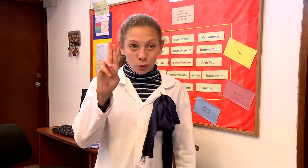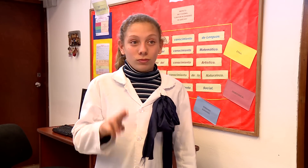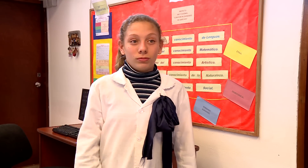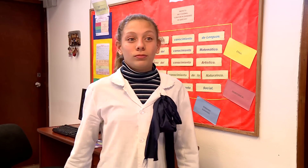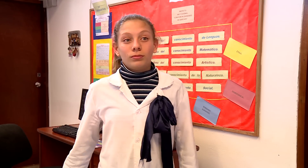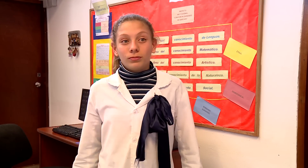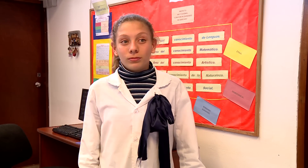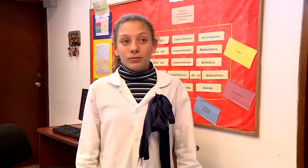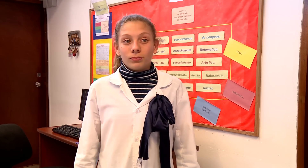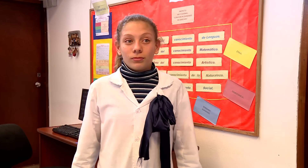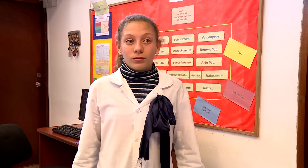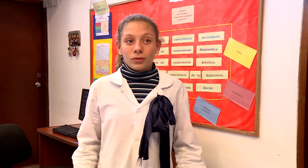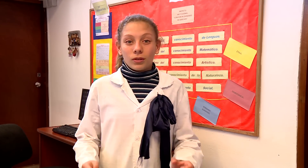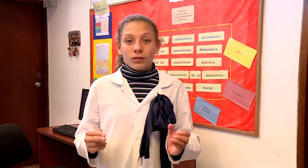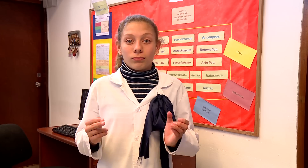pienso ir a UTU